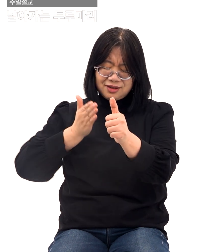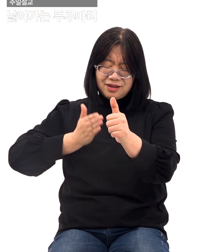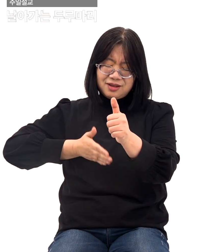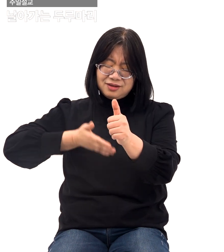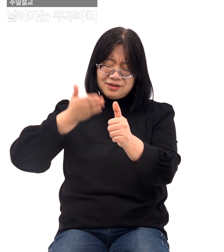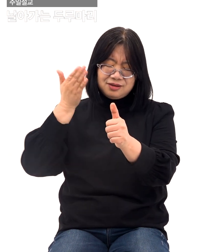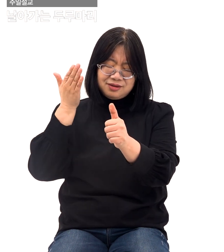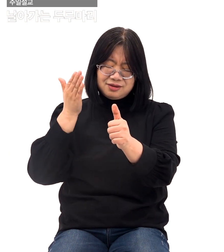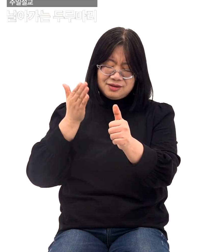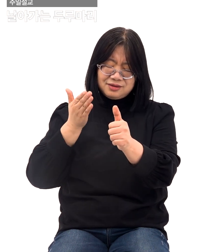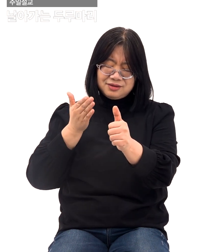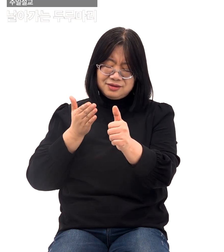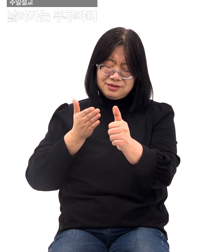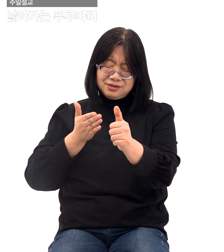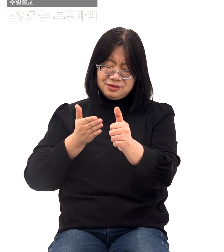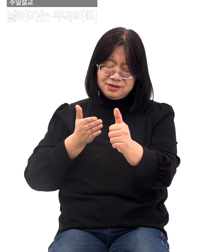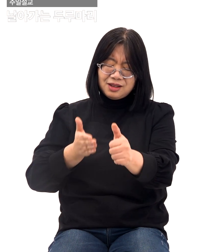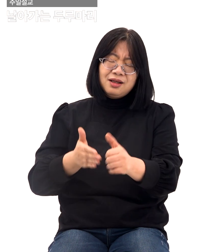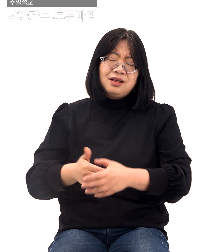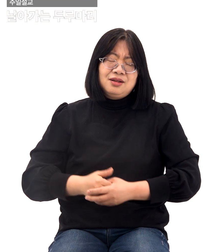돌아가자.